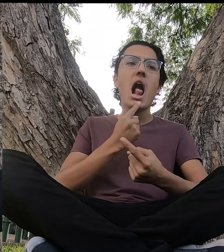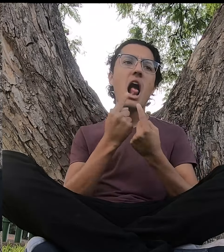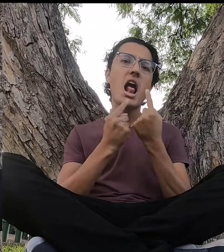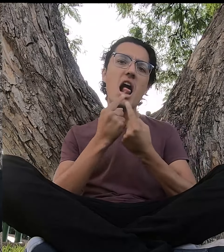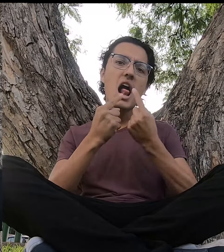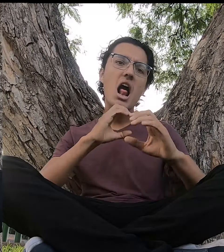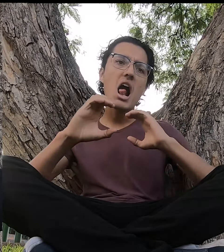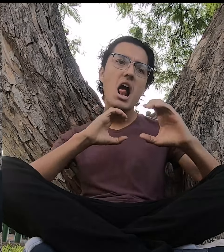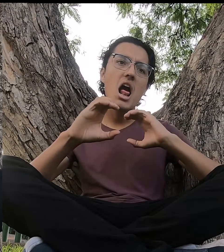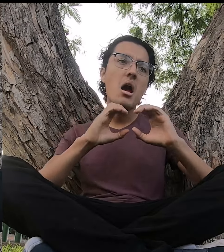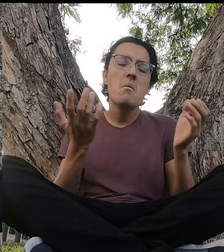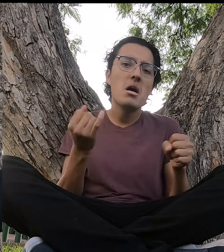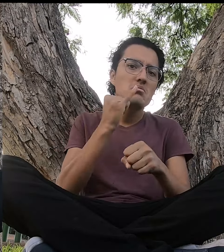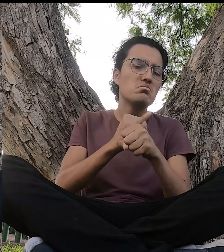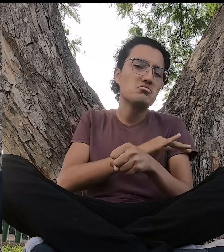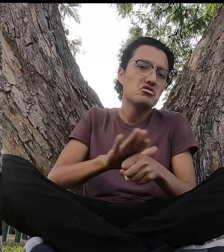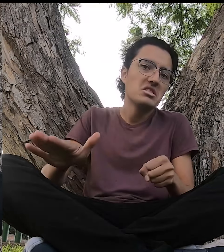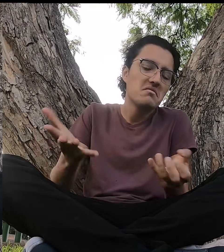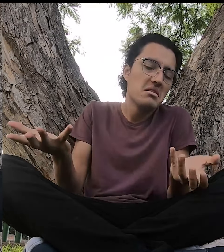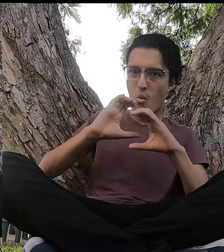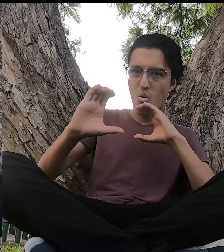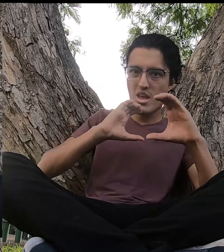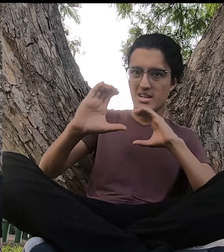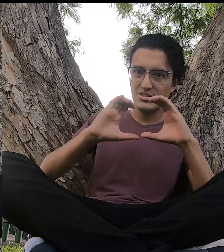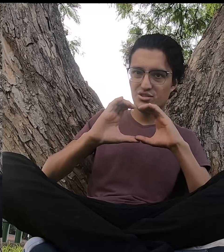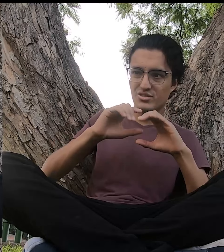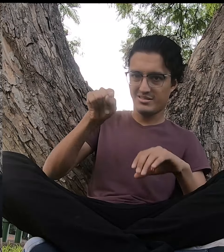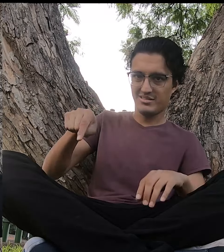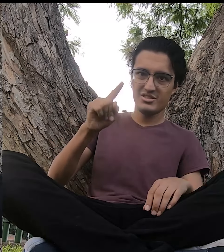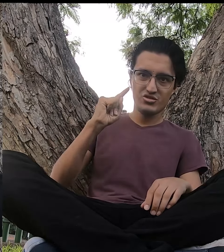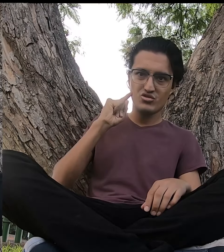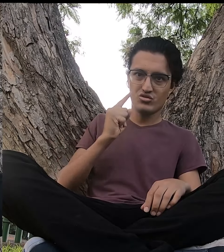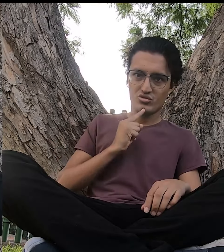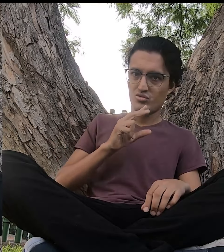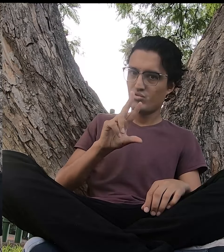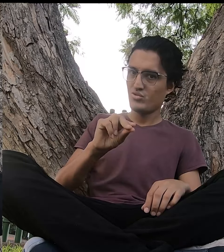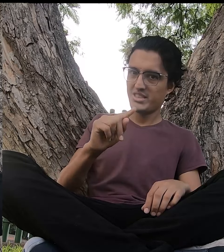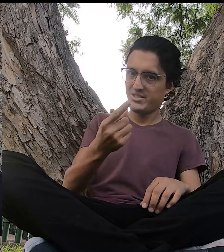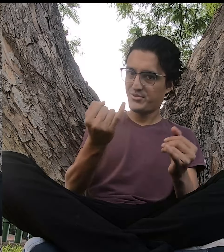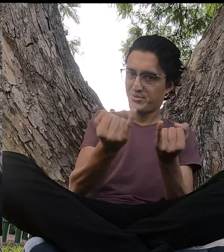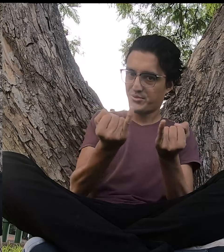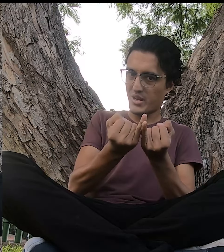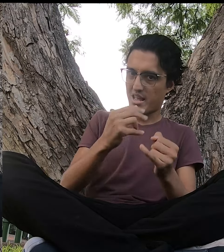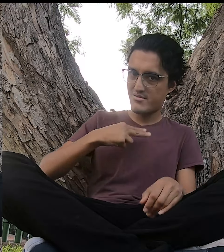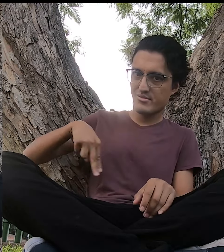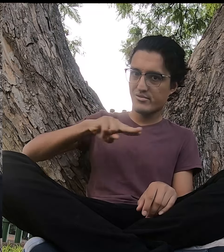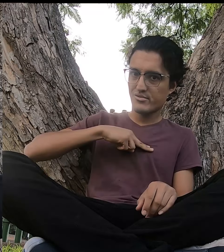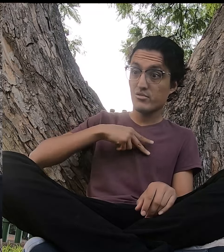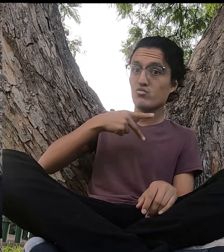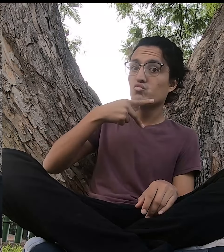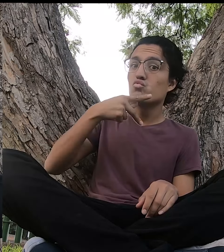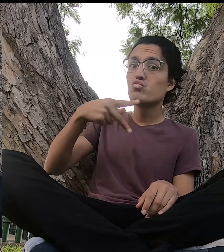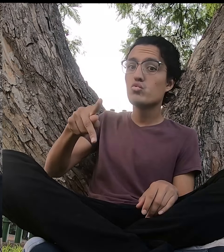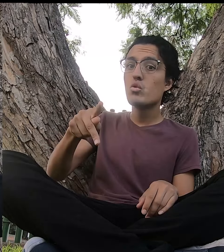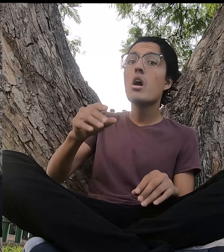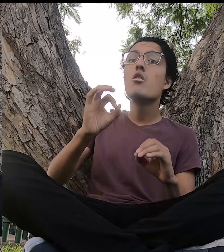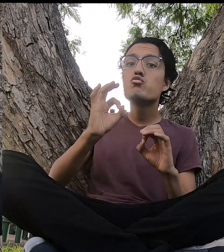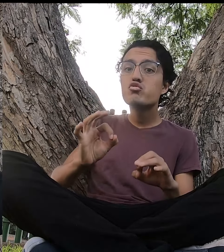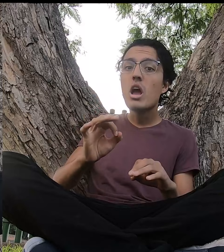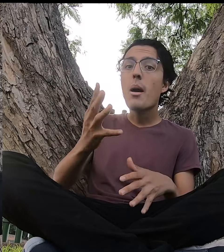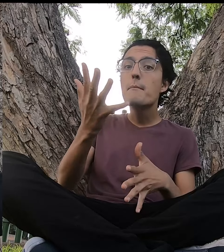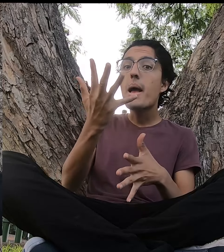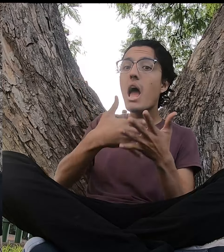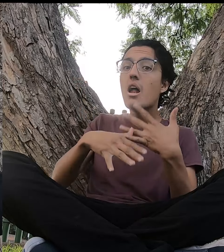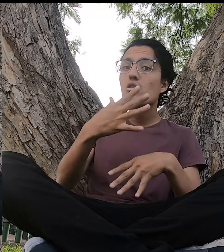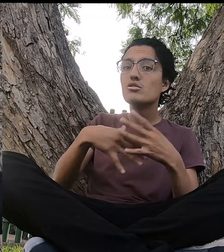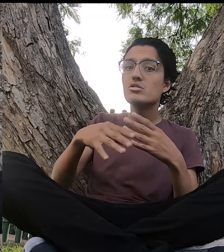una relación comunicativa en ese sentido. La comunicación de esta comunidad no es como nosotros. Su